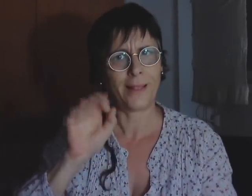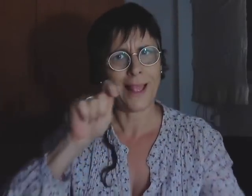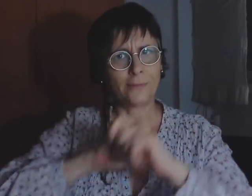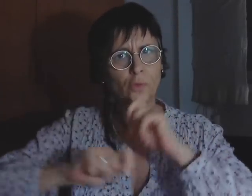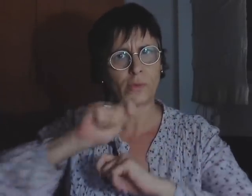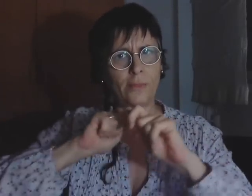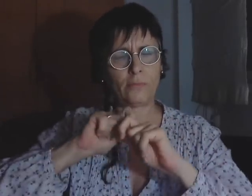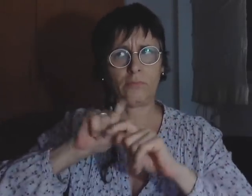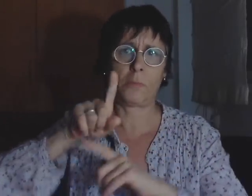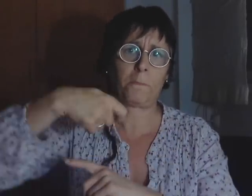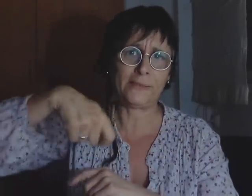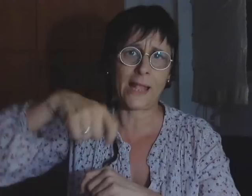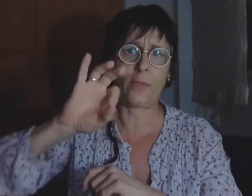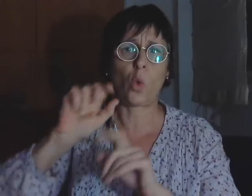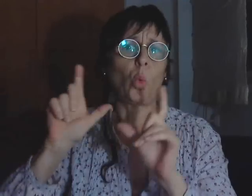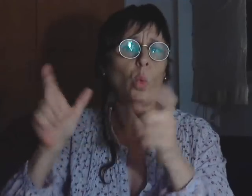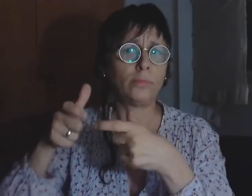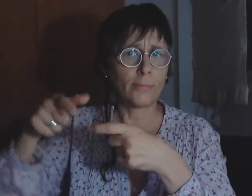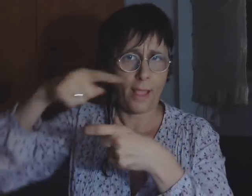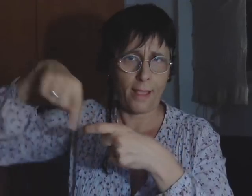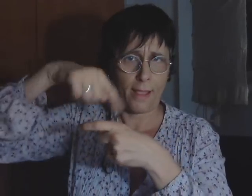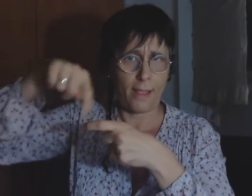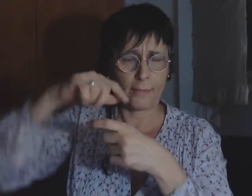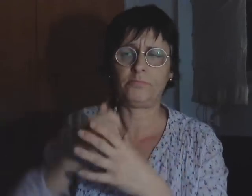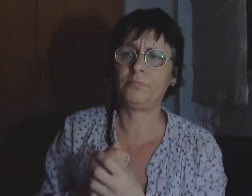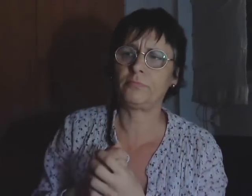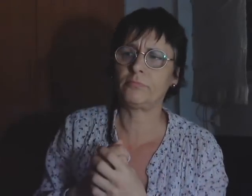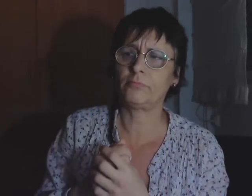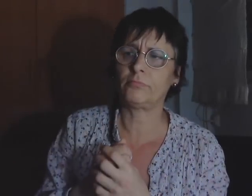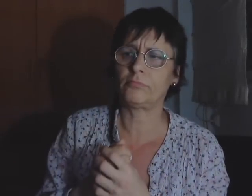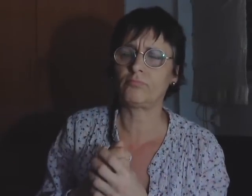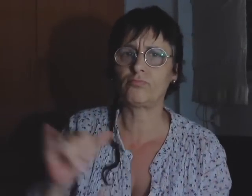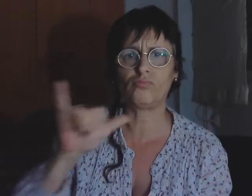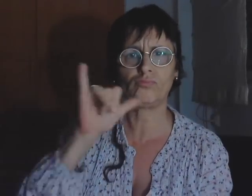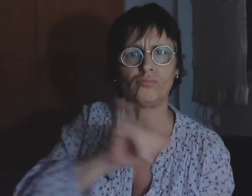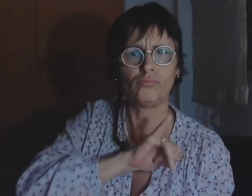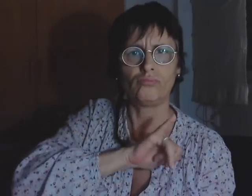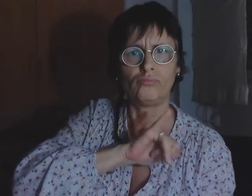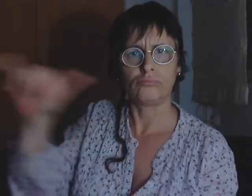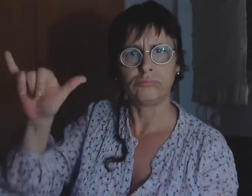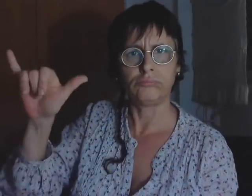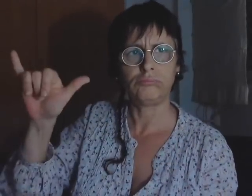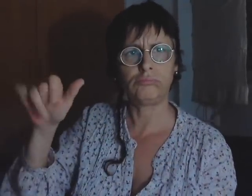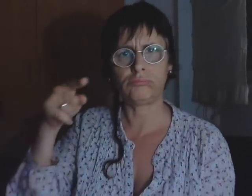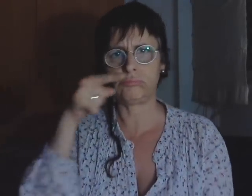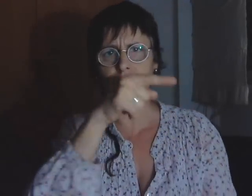Partido Popular. Las principales diferencias están en el margen por el que aseguran venció Rajoy. El País es el que habla de una victoria más ajustada, por tan